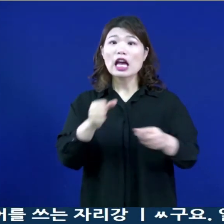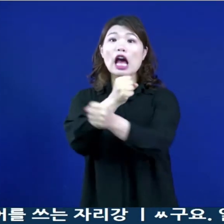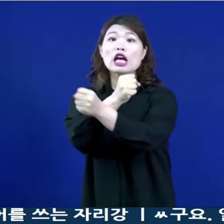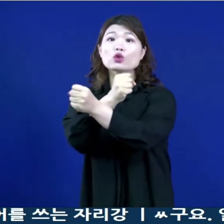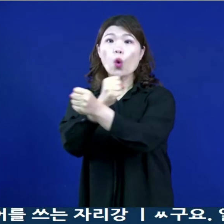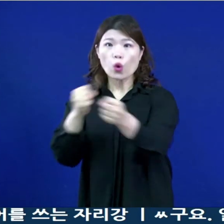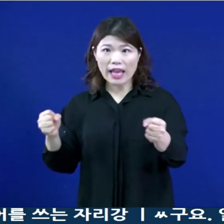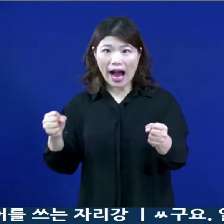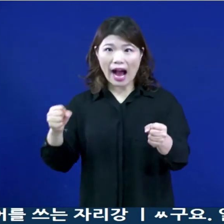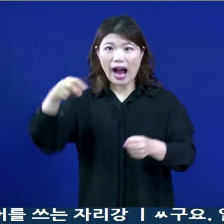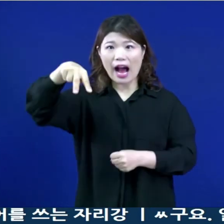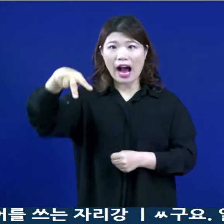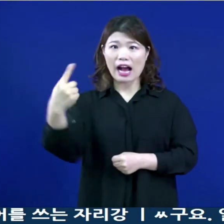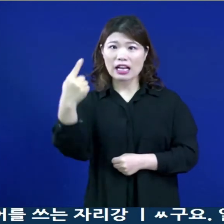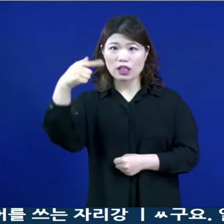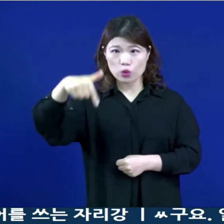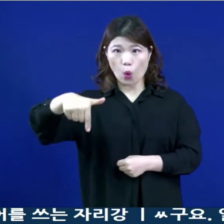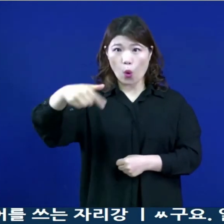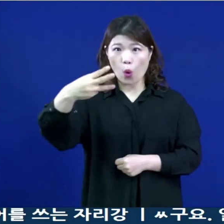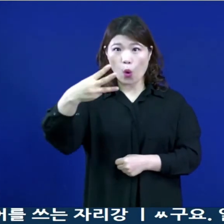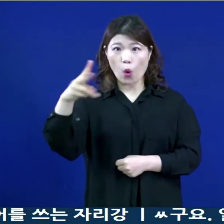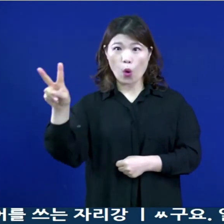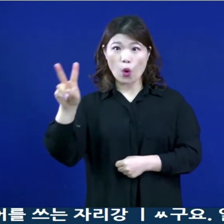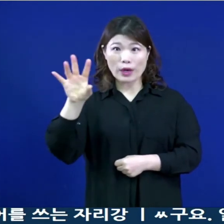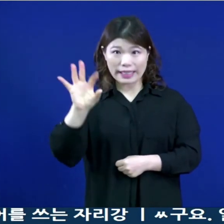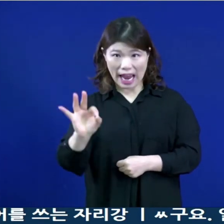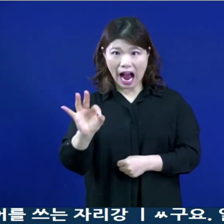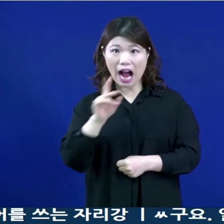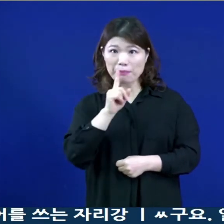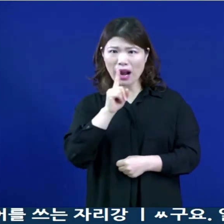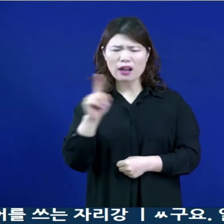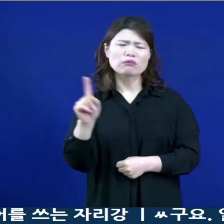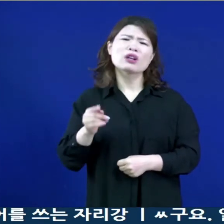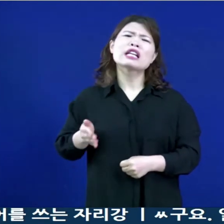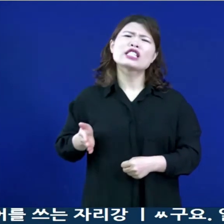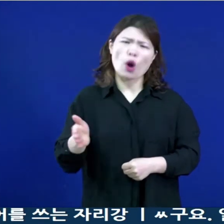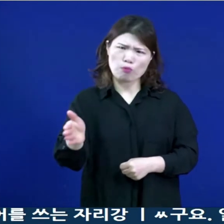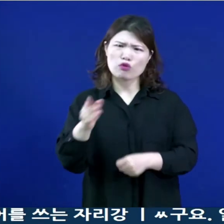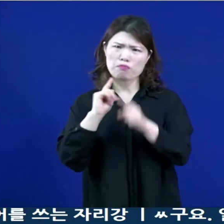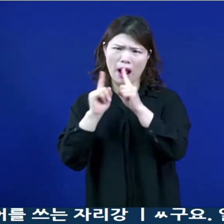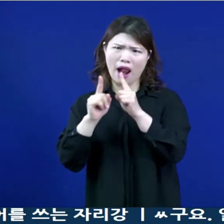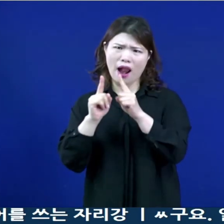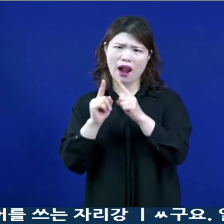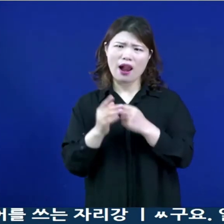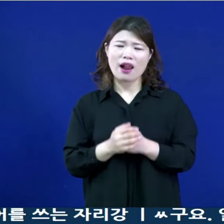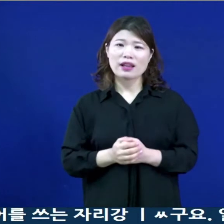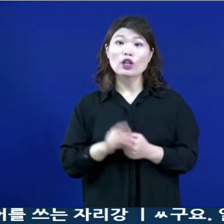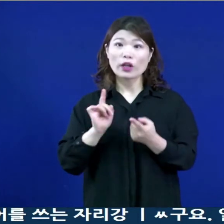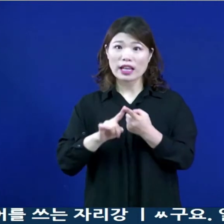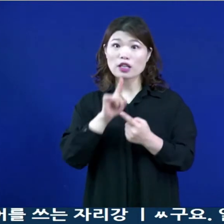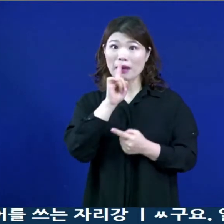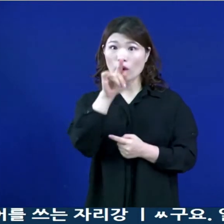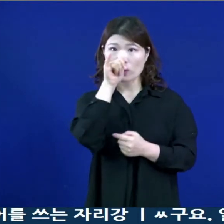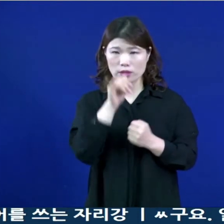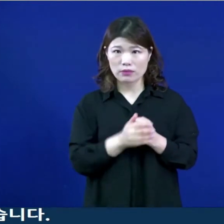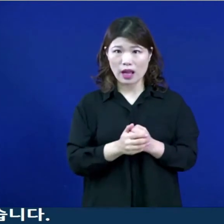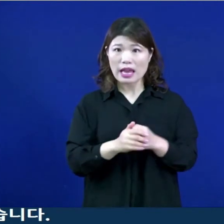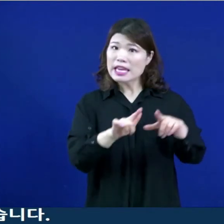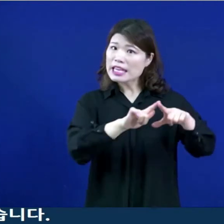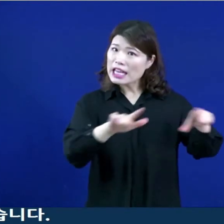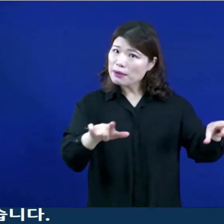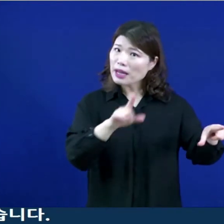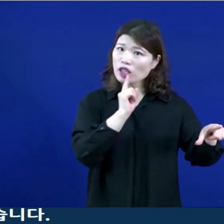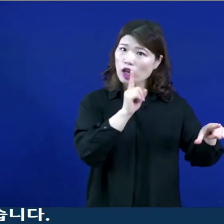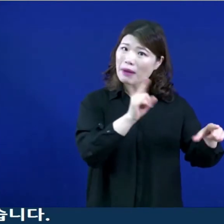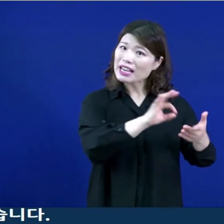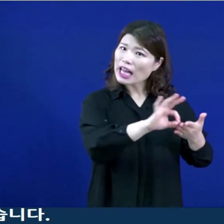쓰면 이것은 전문적인 용어입니다. 아주 특별한 어떤 구체적인 것을 딱 집어주려는 것이고요, 일반적인 용어를 쓸